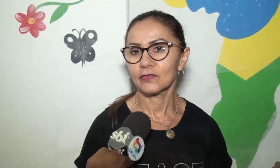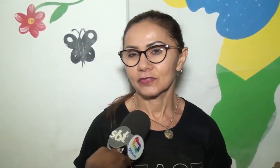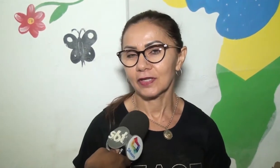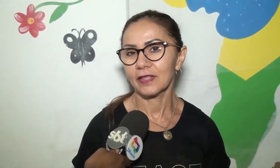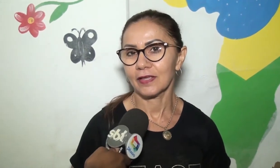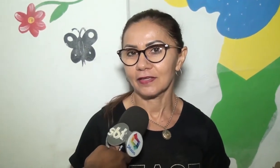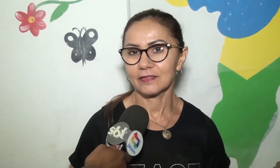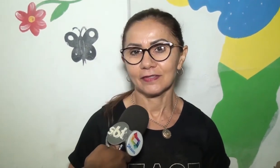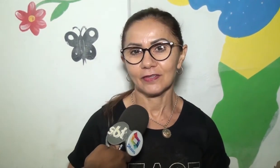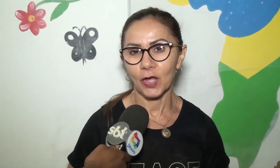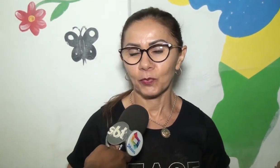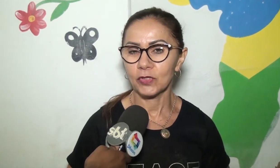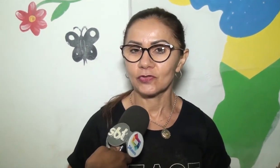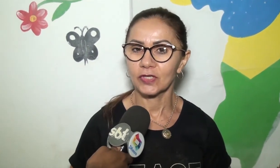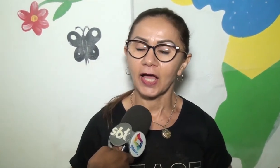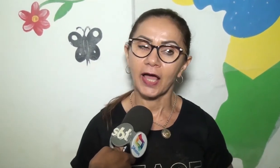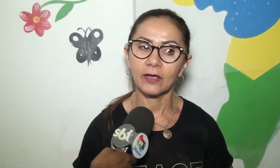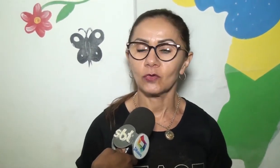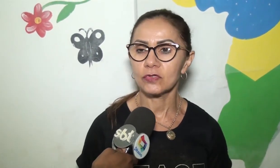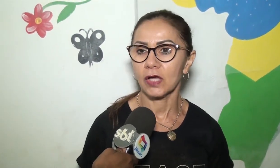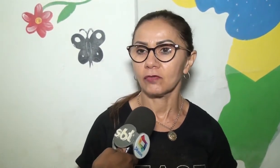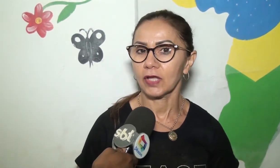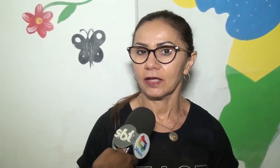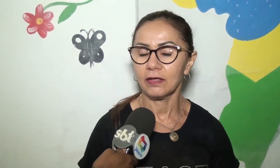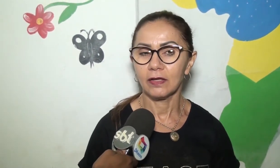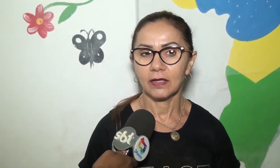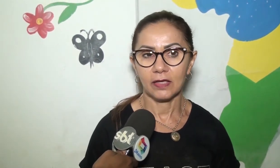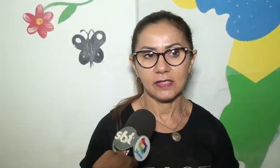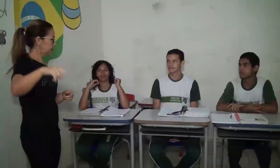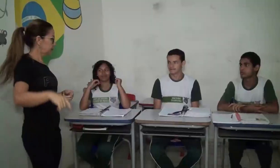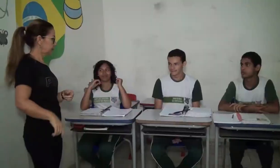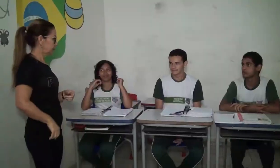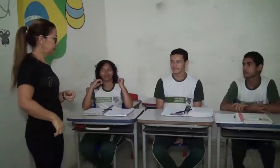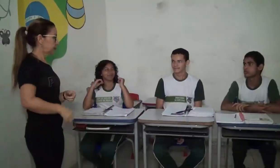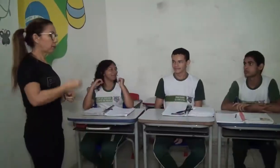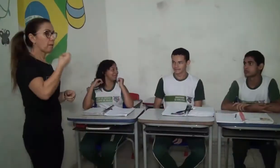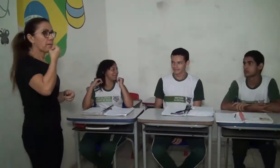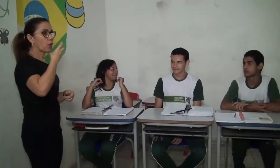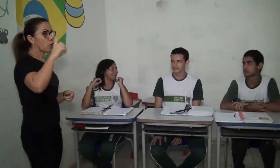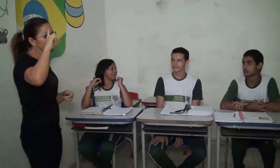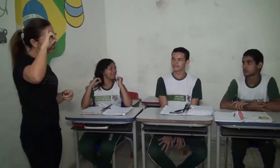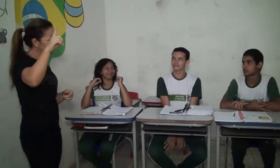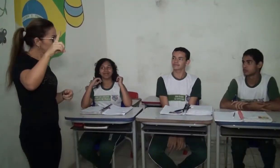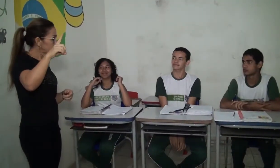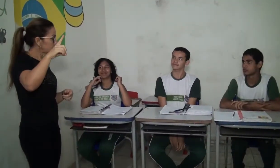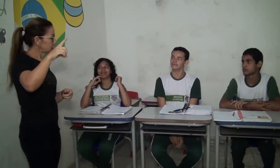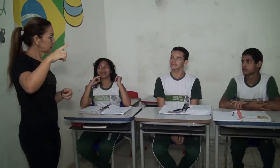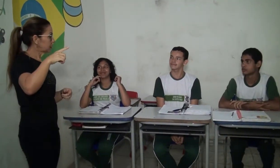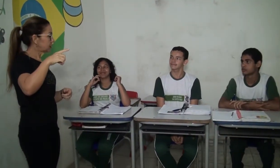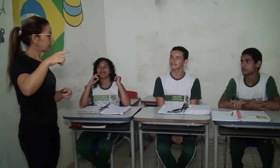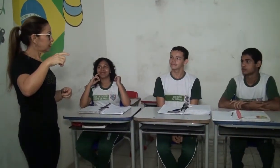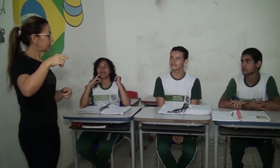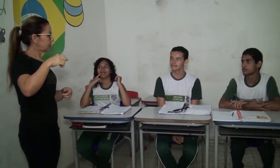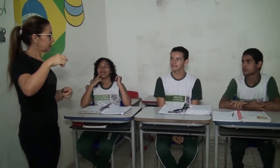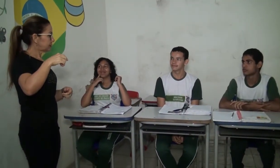com certeza. Então, é por isso que há inclusão, né? Essa lei de inclusão é muito importante.